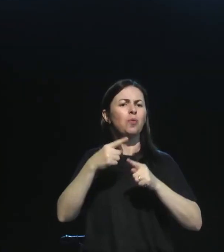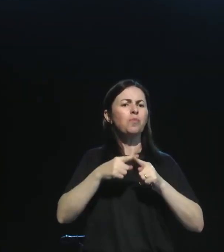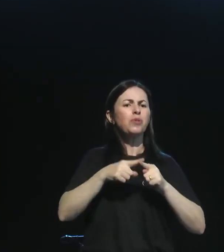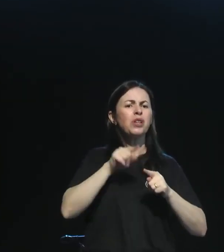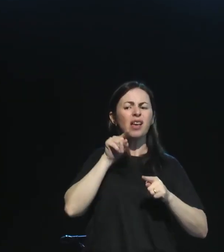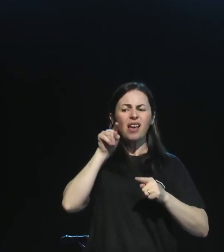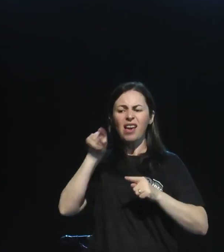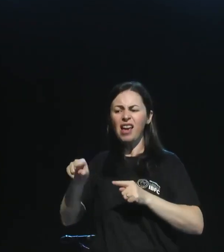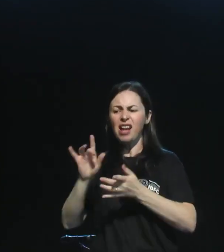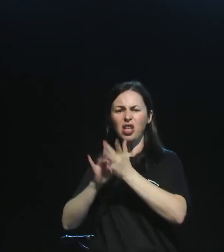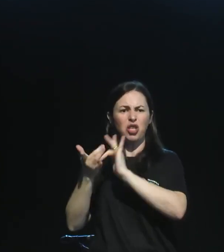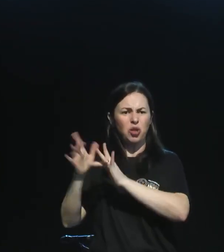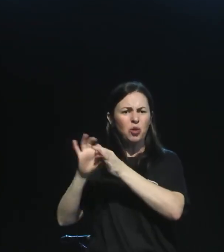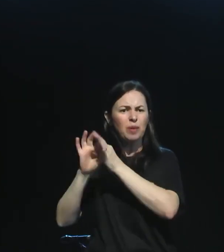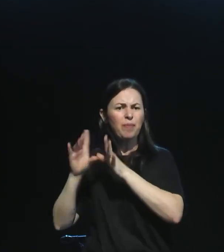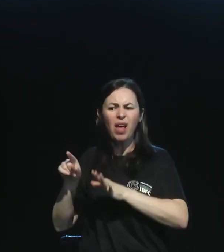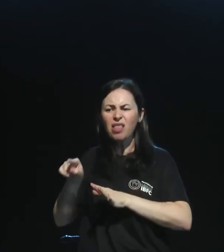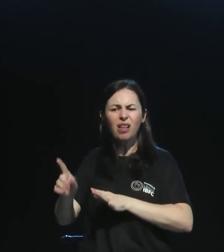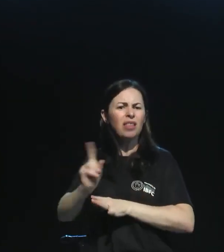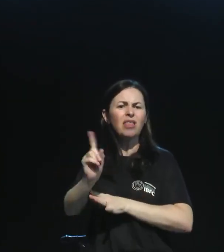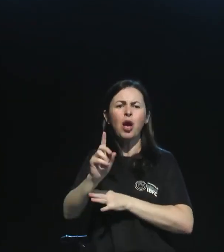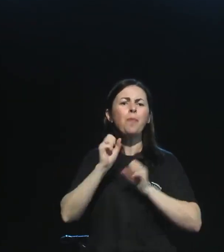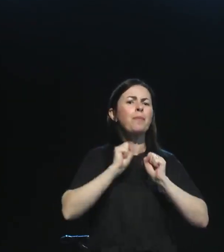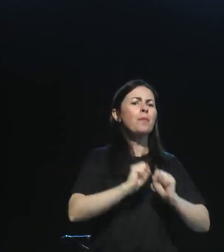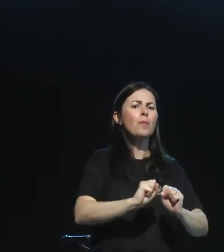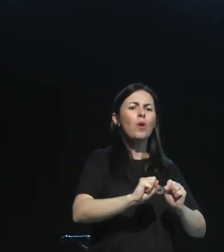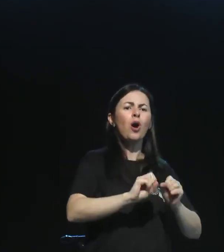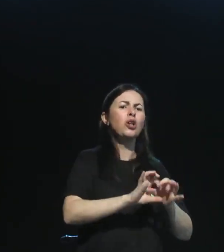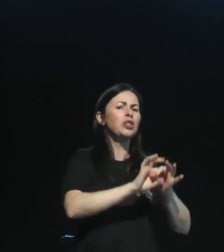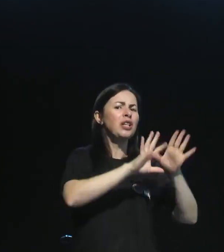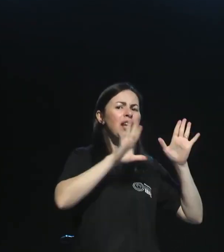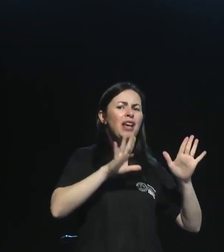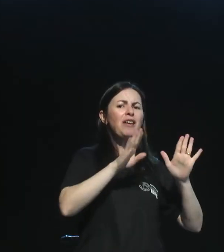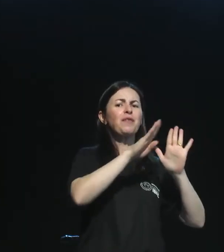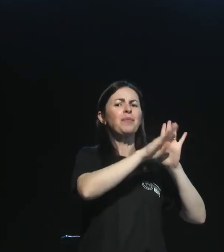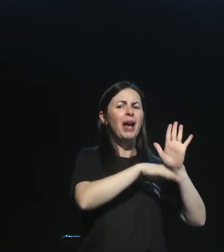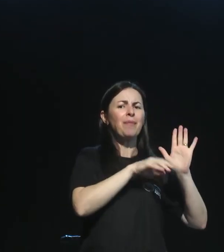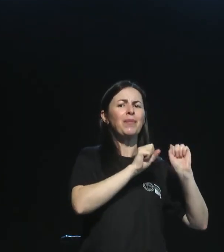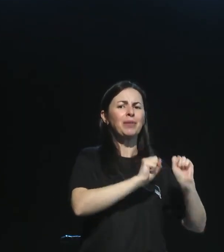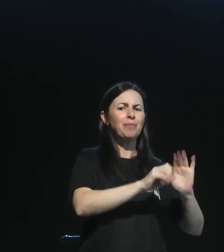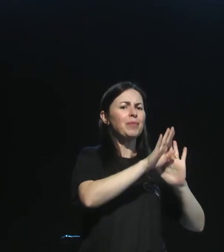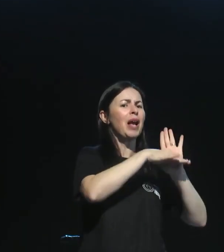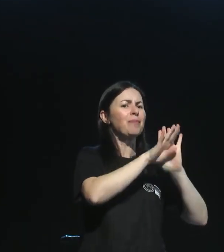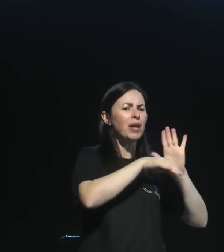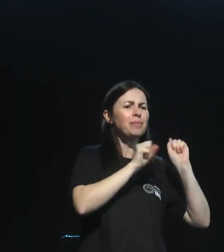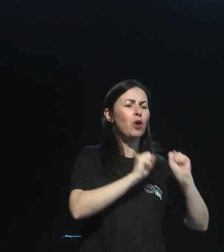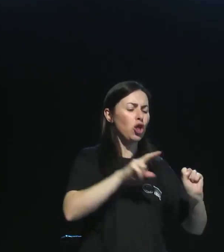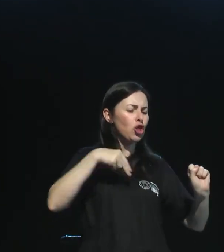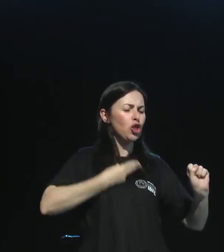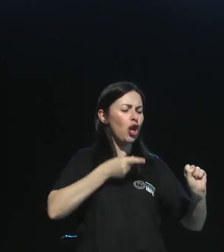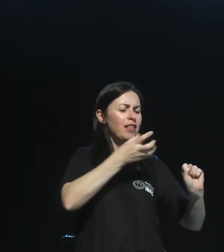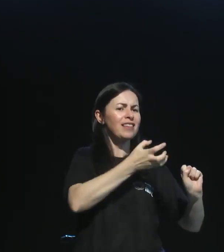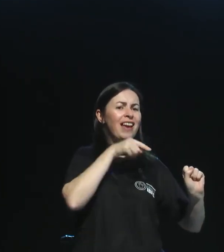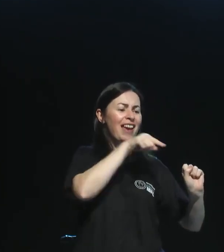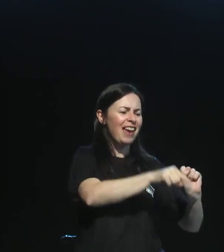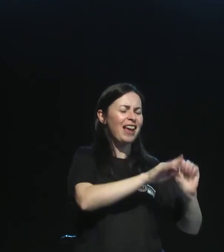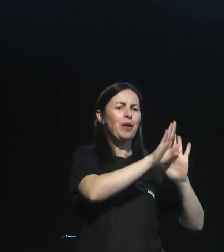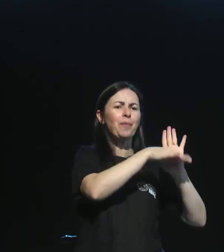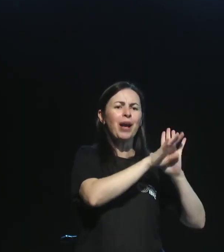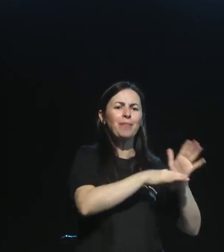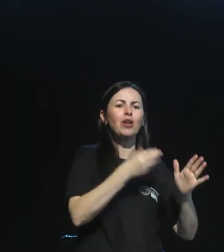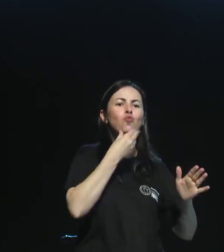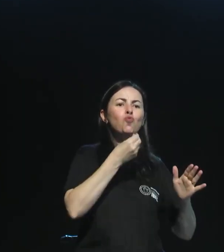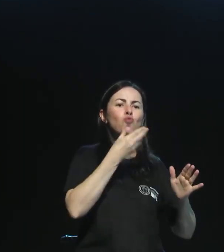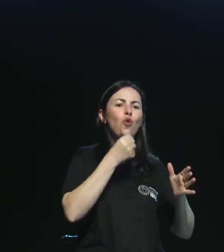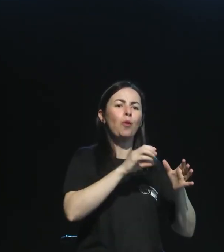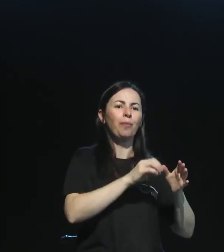Jesus não, solte Barrabás, queremos Barrabás. E foi o que Pilatos